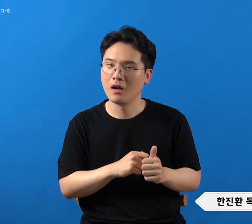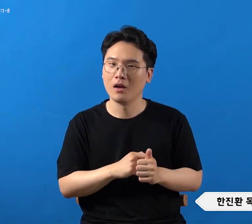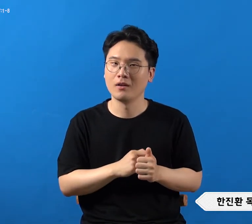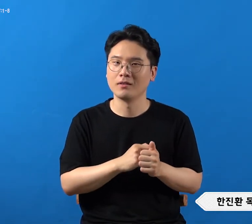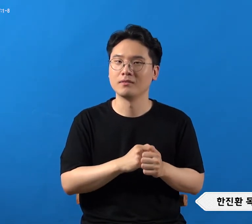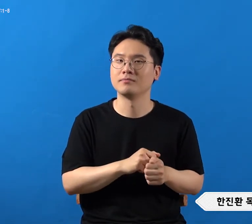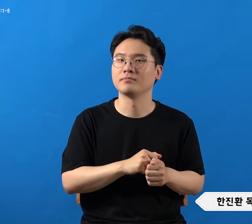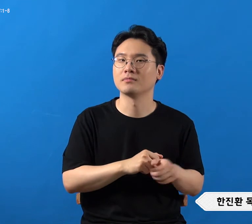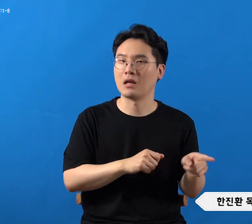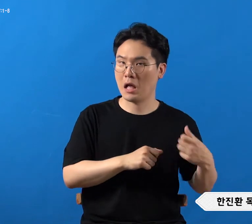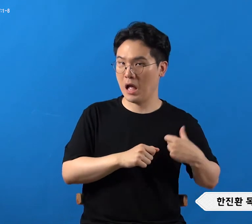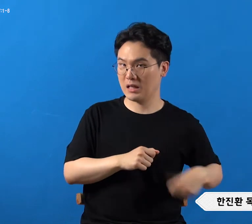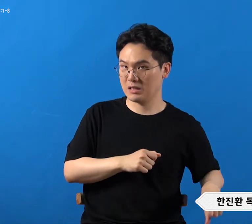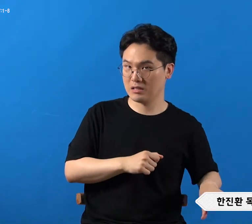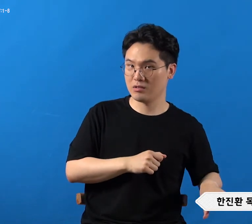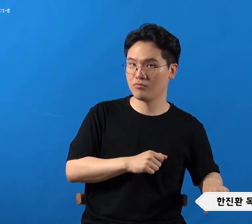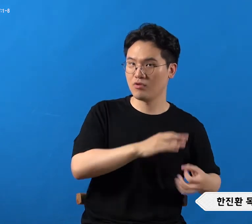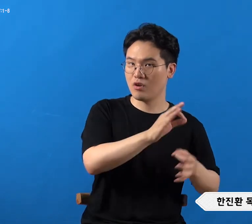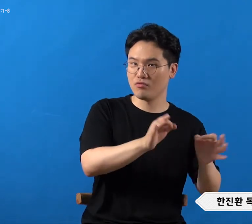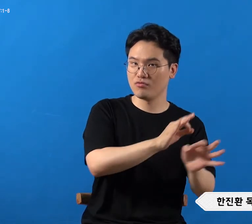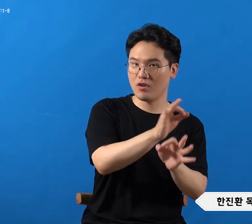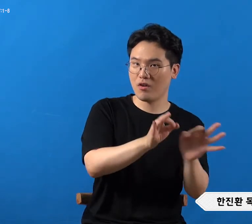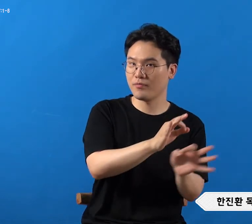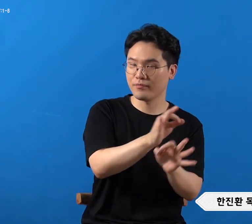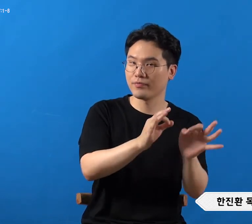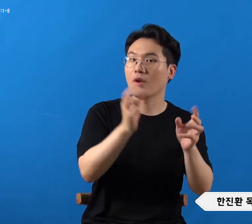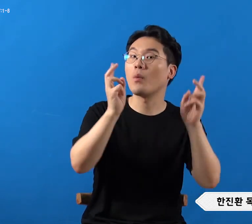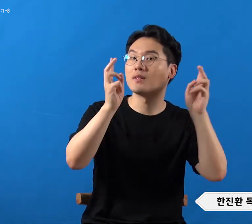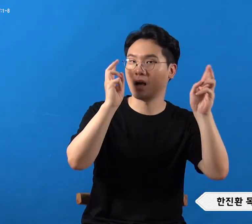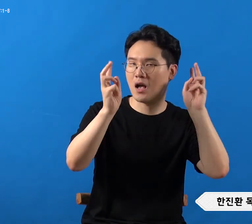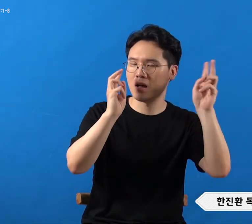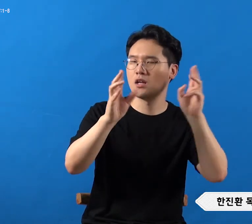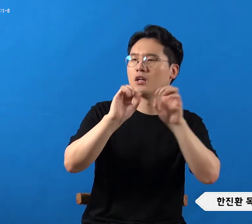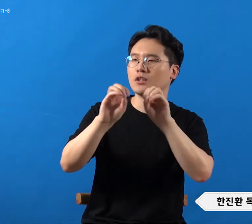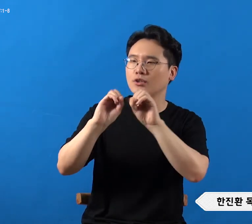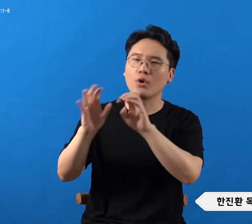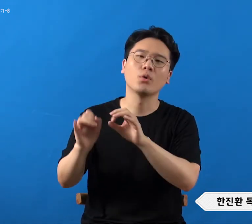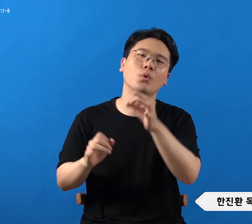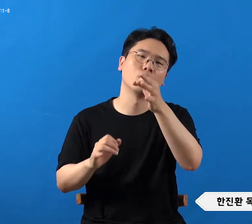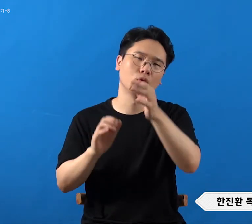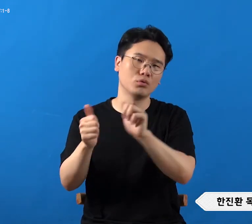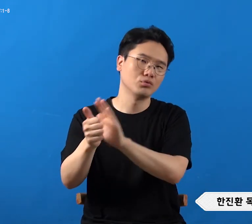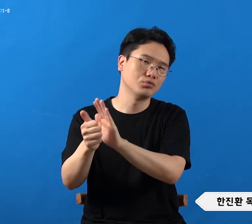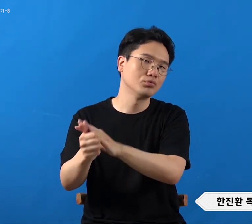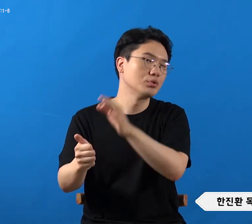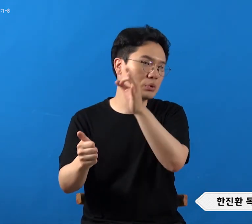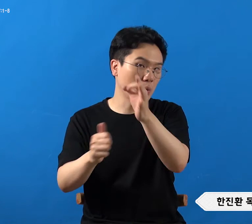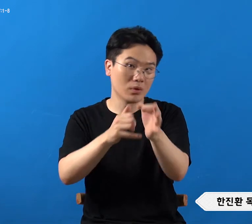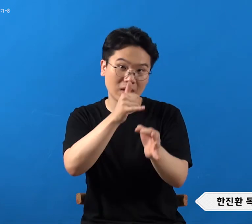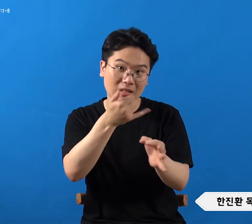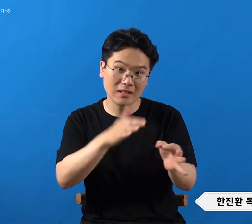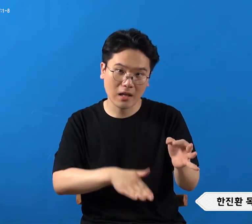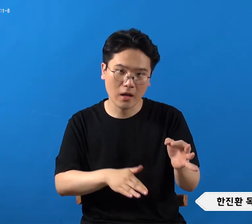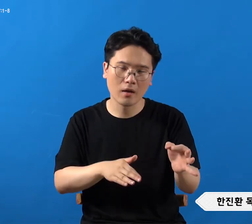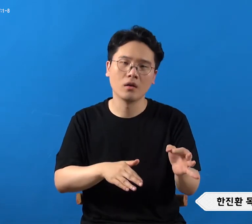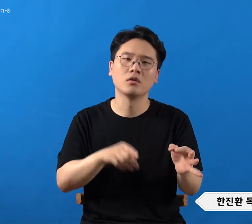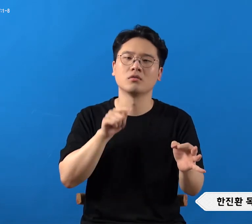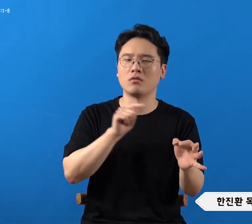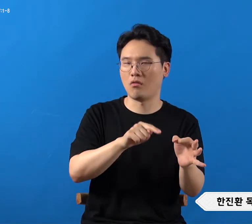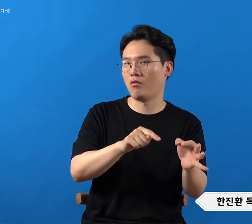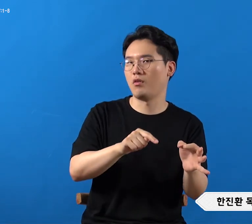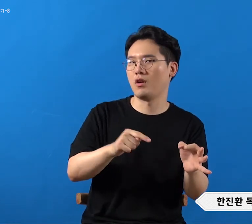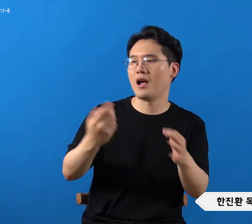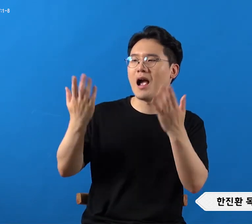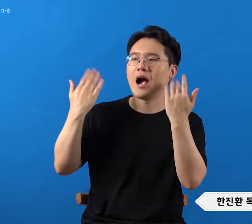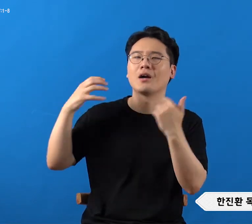아들이 경영하는 회사가 매년 선교 기금으로 지출하는 돈이 있는데 그걸 앞으로 몇 년 동안은 신학교로 돌려가지고,